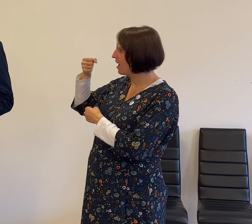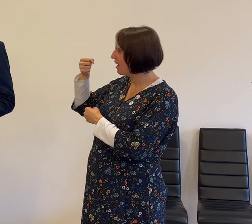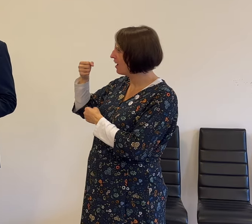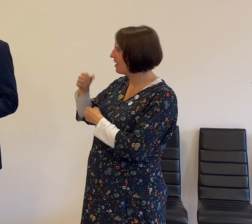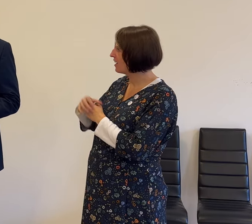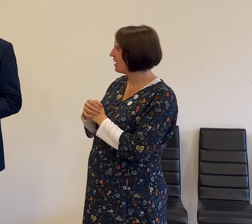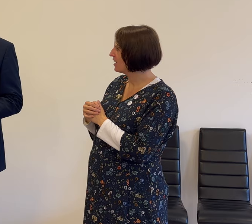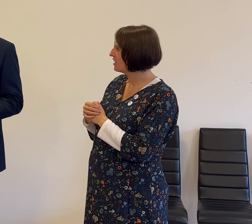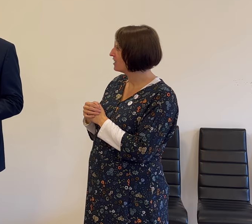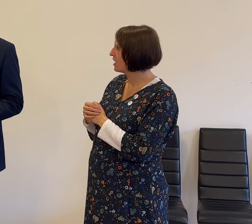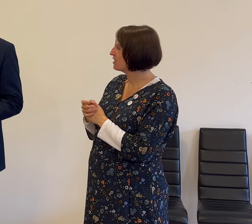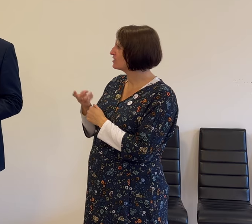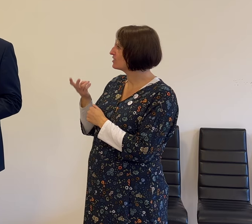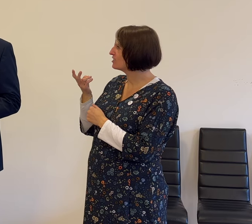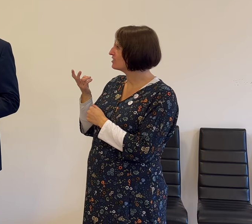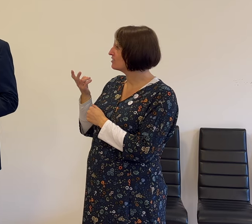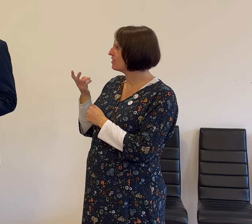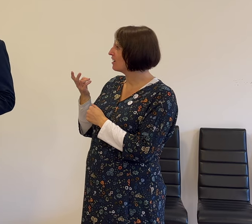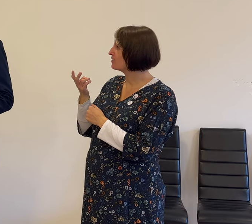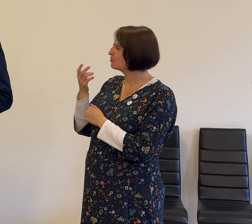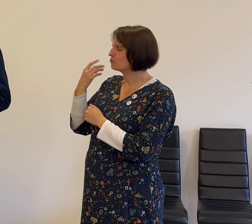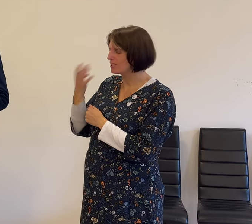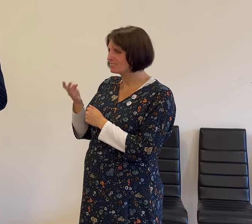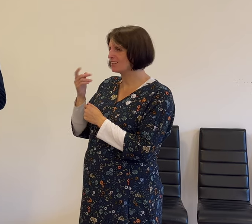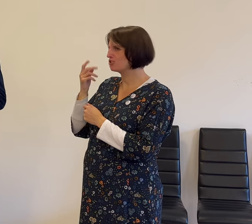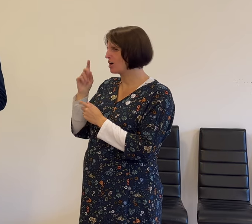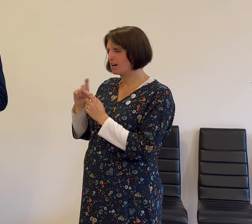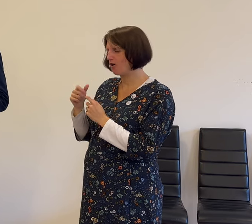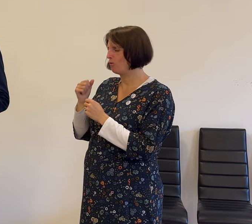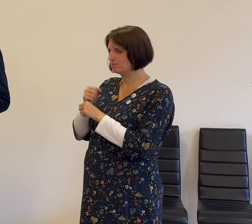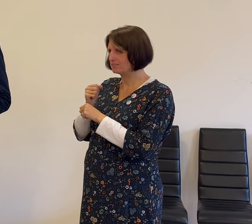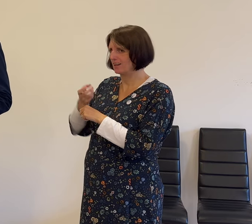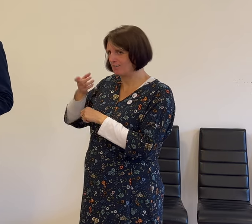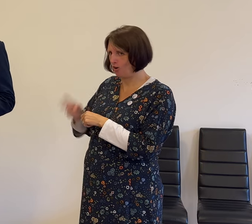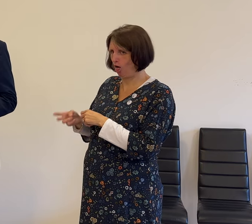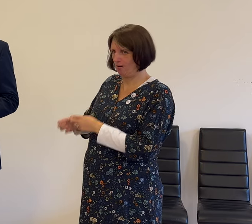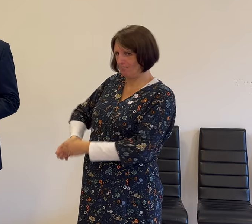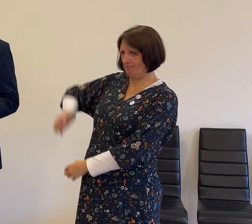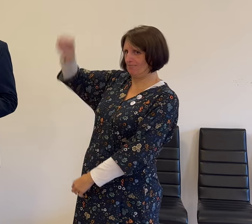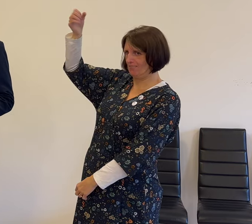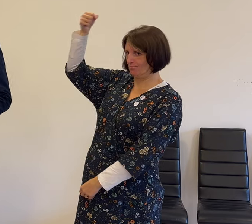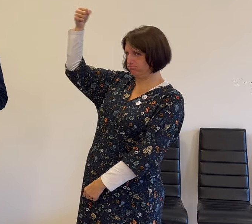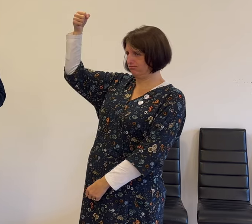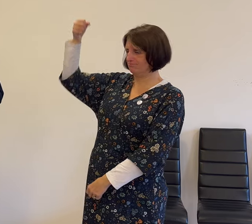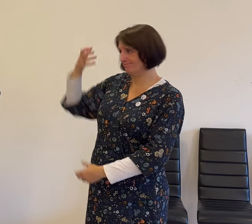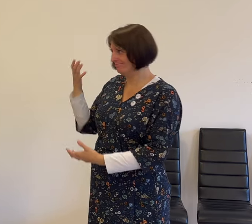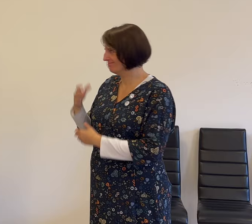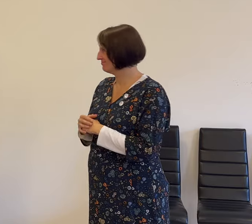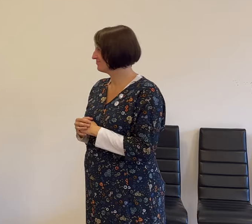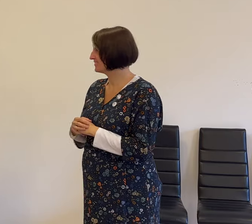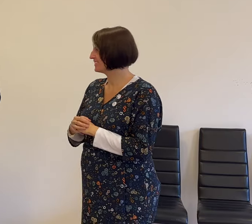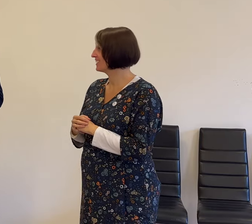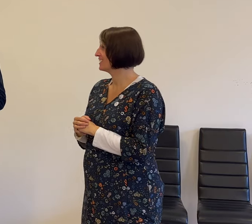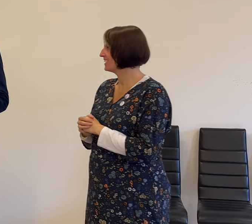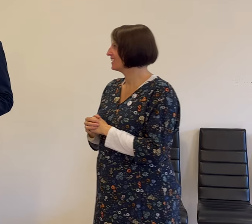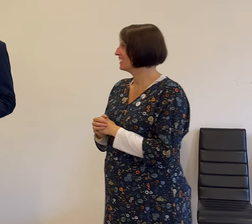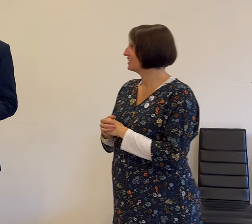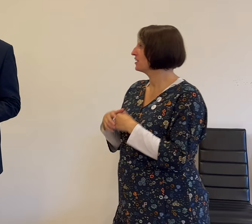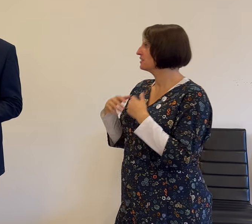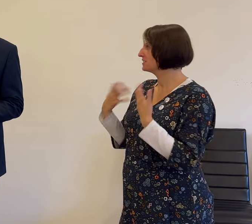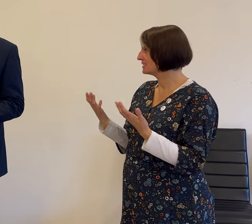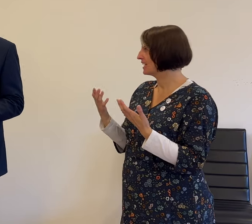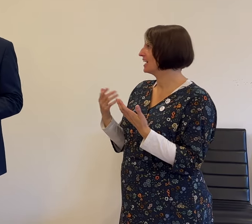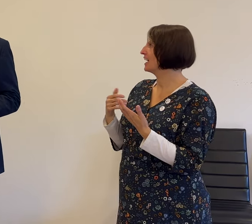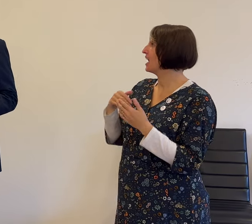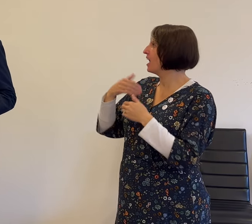hrot jeho kopí vážil 600 šekelů, tentokrát železa. A před ním chodíval štítonož. Takže